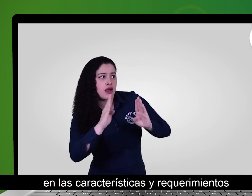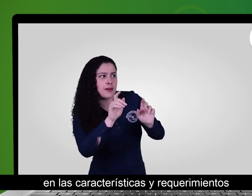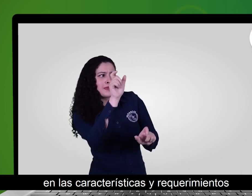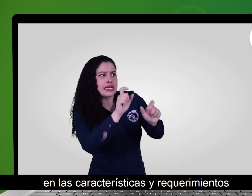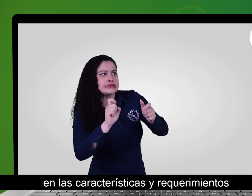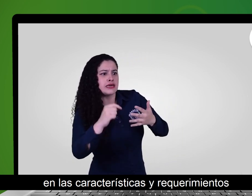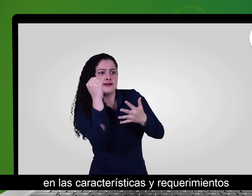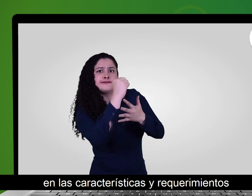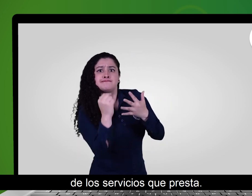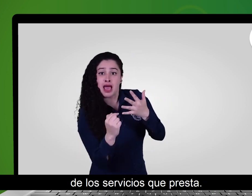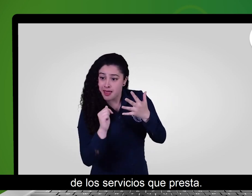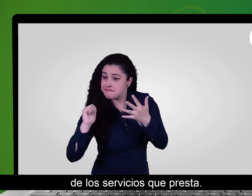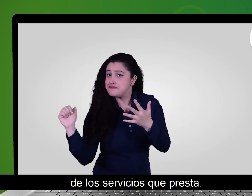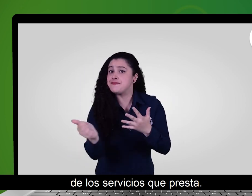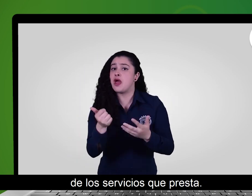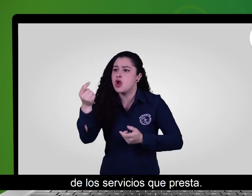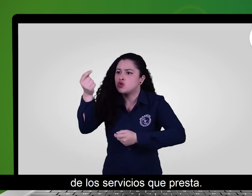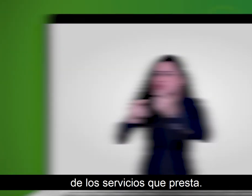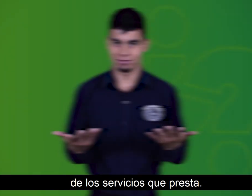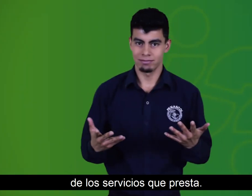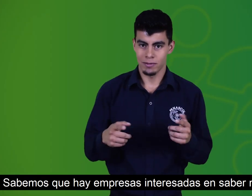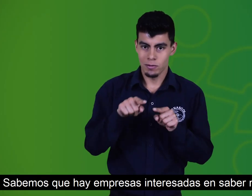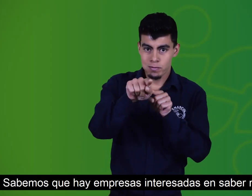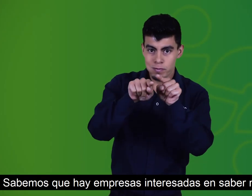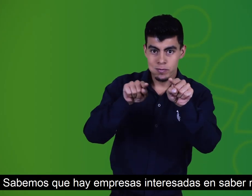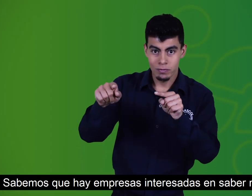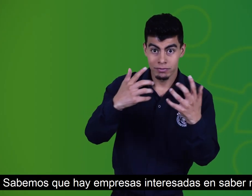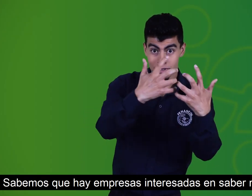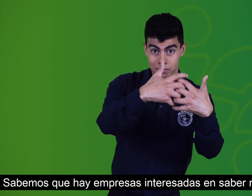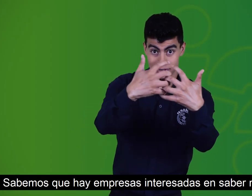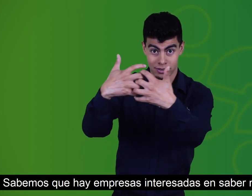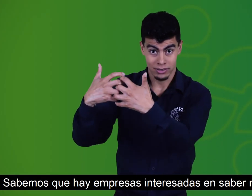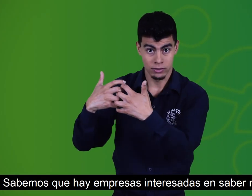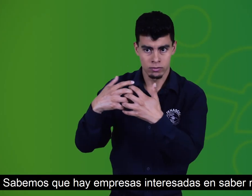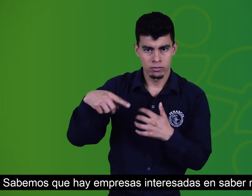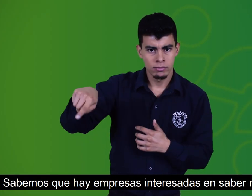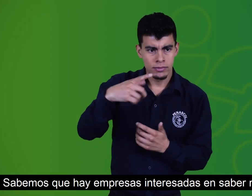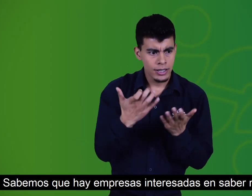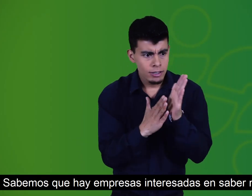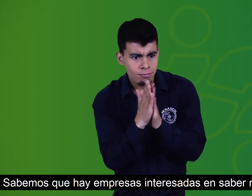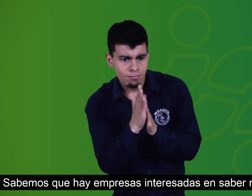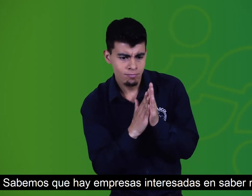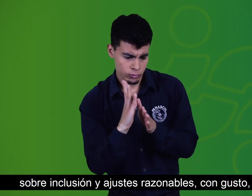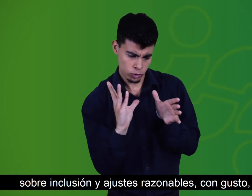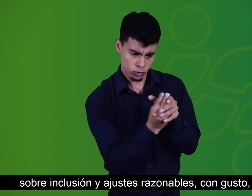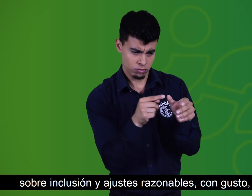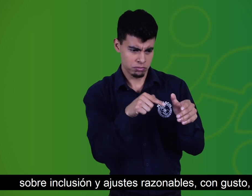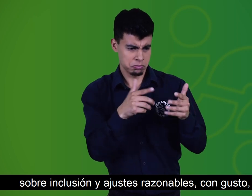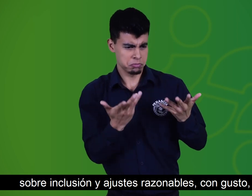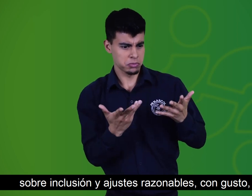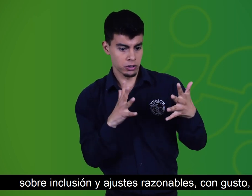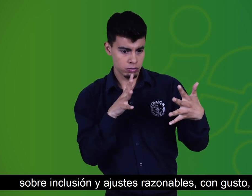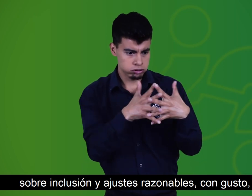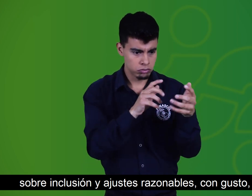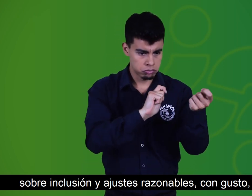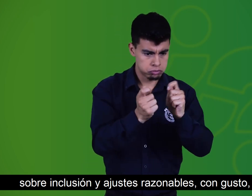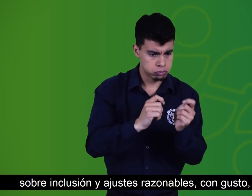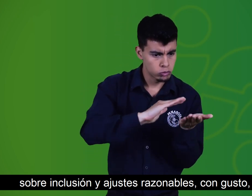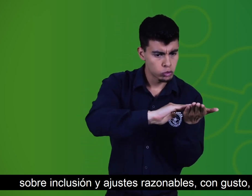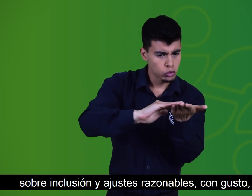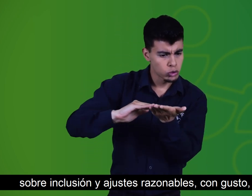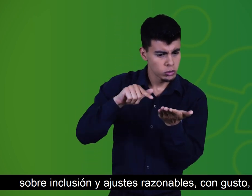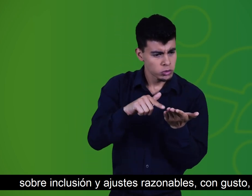y requerimientos de los servicios que presta. Sabemos que hay empresas interesadas en saber más sobre inclusión y